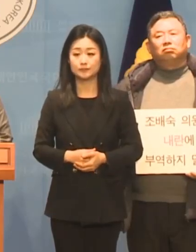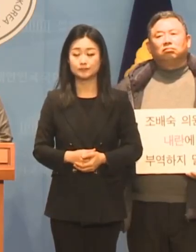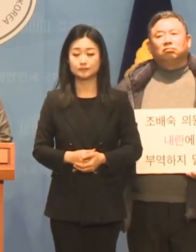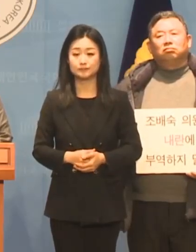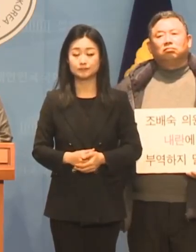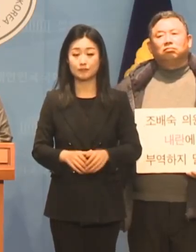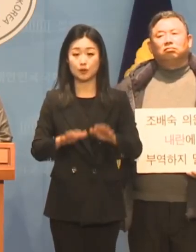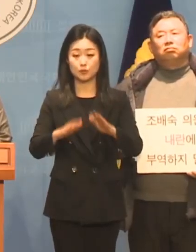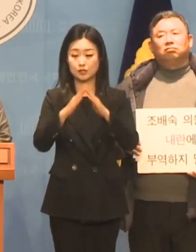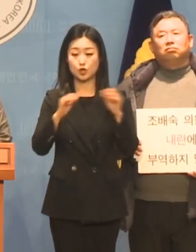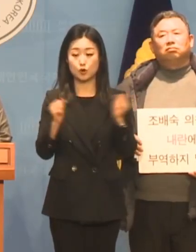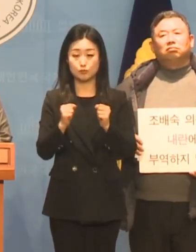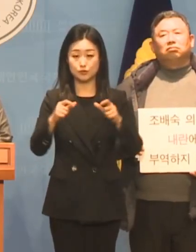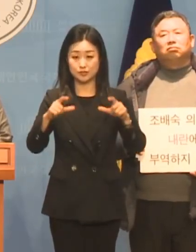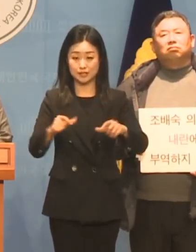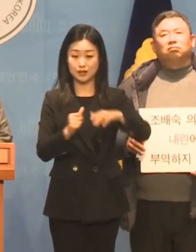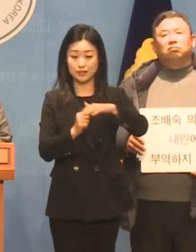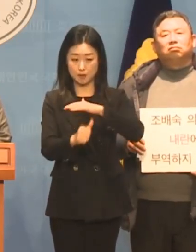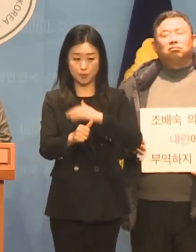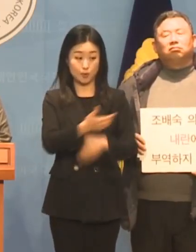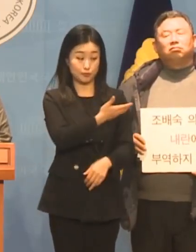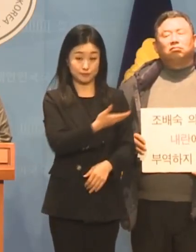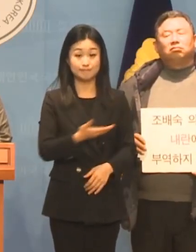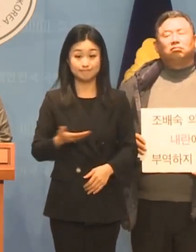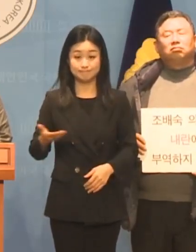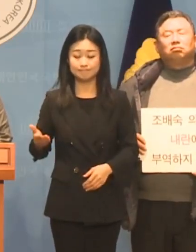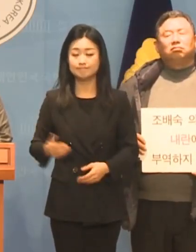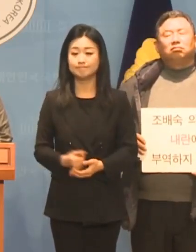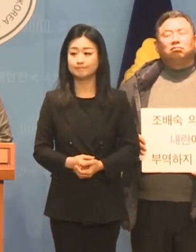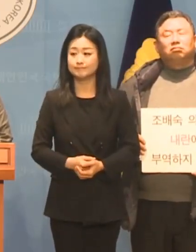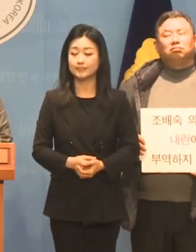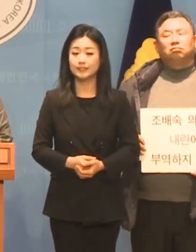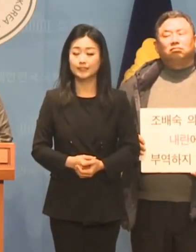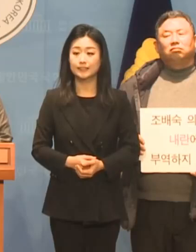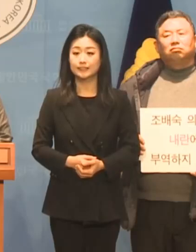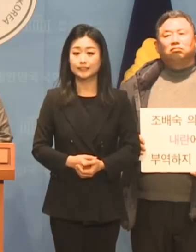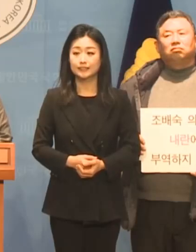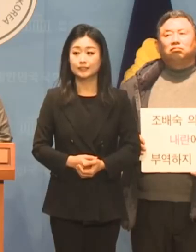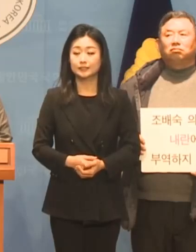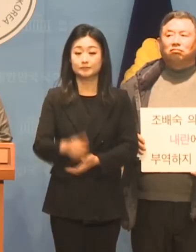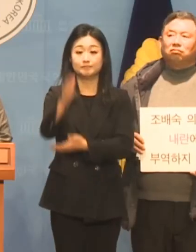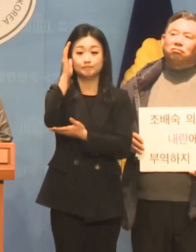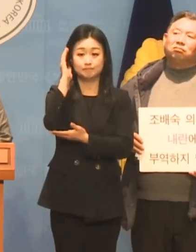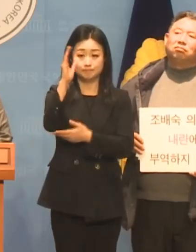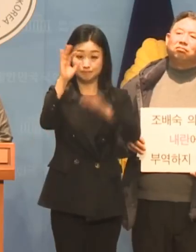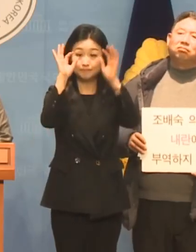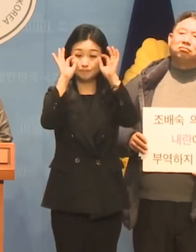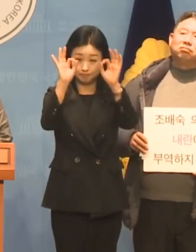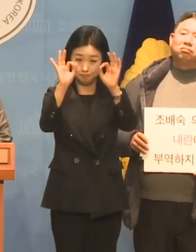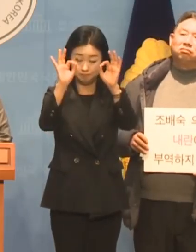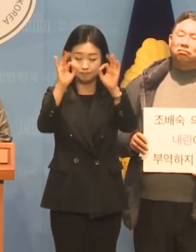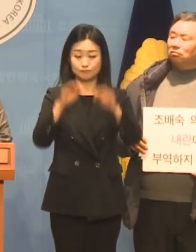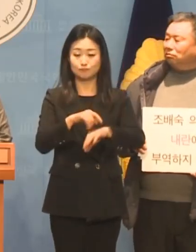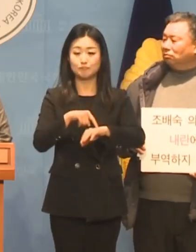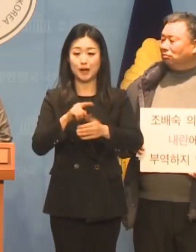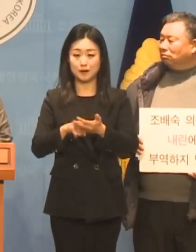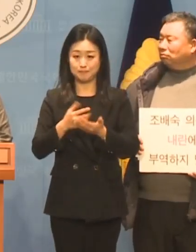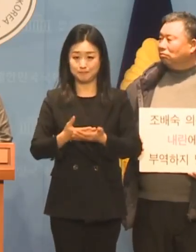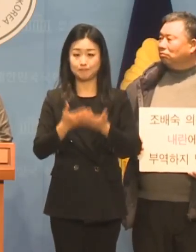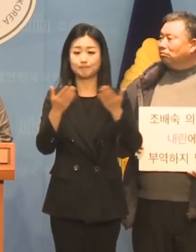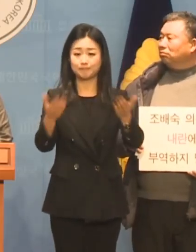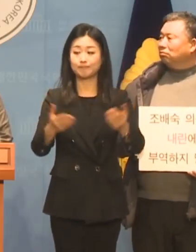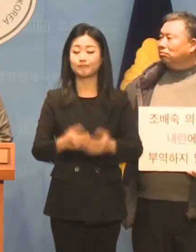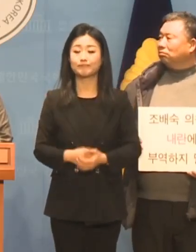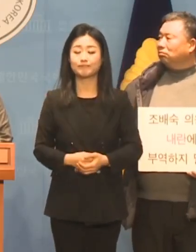우리 전북도민을 대표해서 오셨다는 말씀 드리고요. 한 분 한 분 발언을 통해서 뜻을 전달하도록 하겠습니다. 오늘